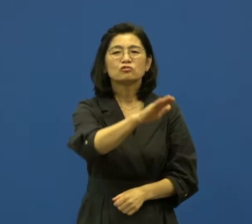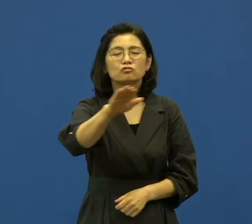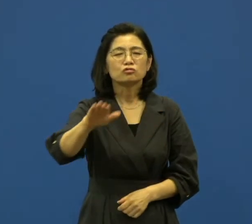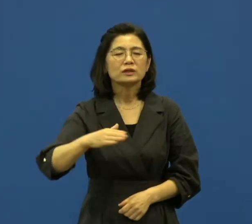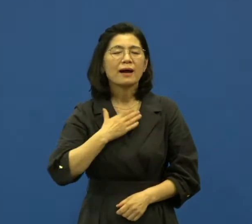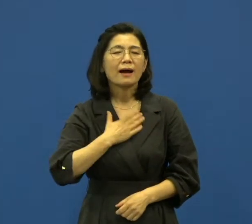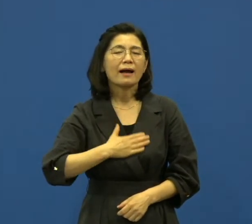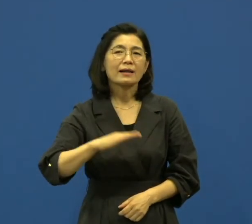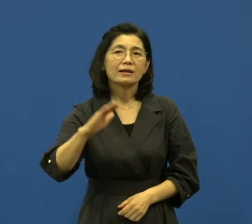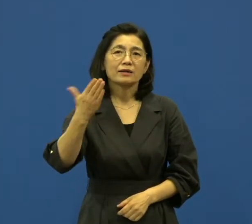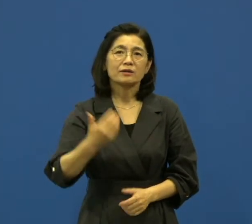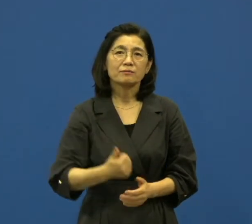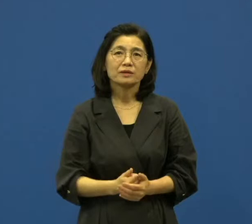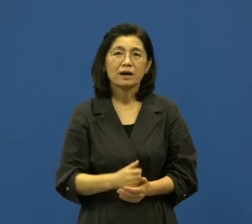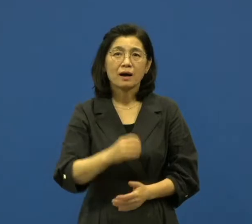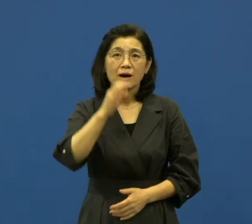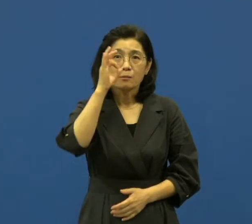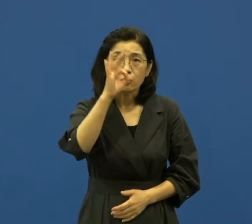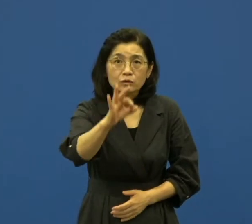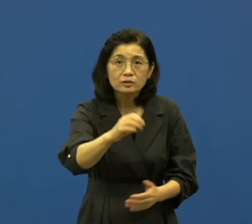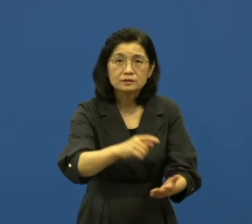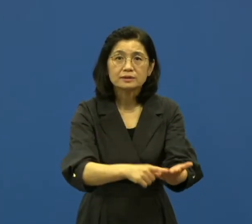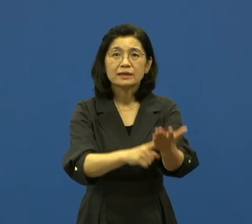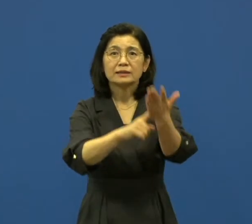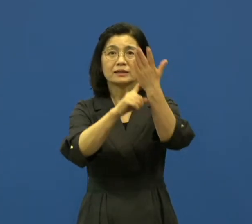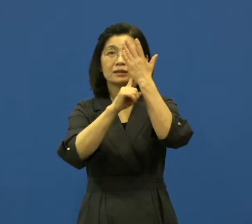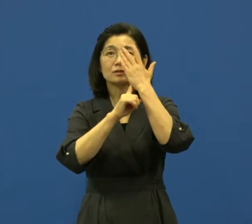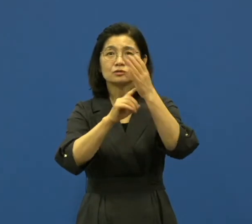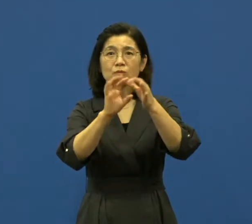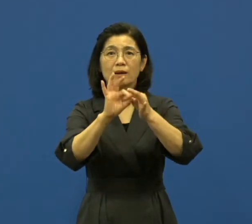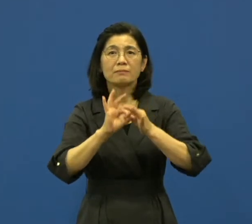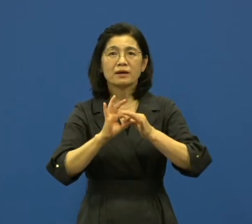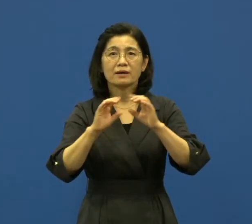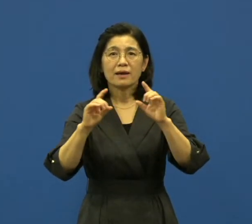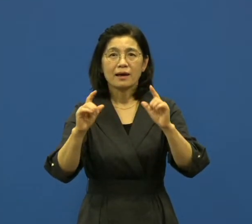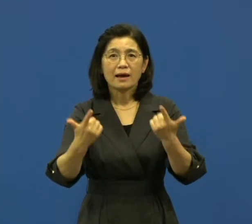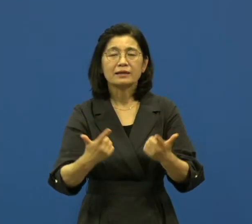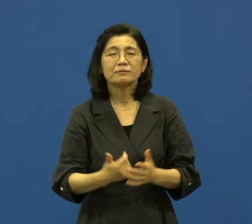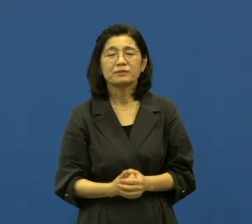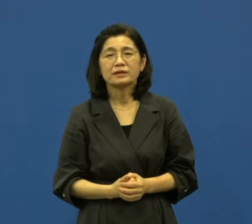보이는 것은 나타난 것으로 말미암아 된 것이 아니니라.